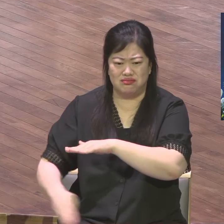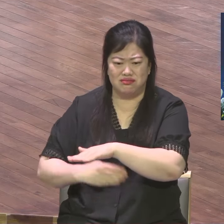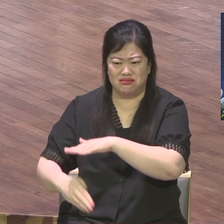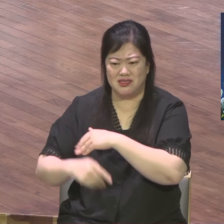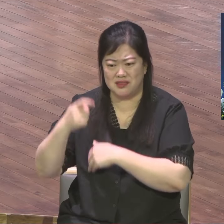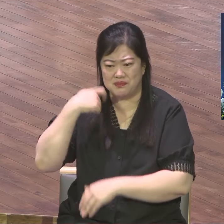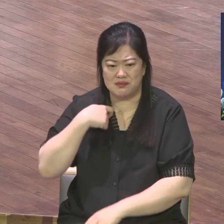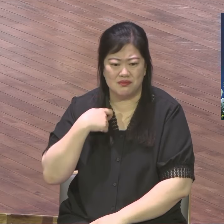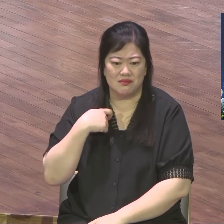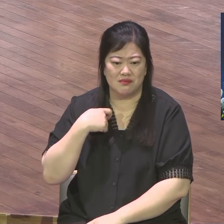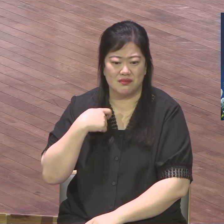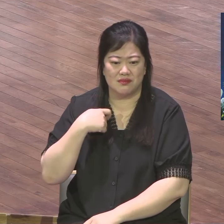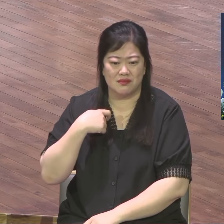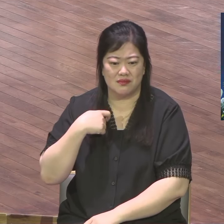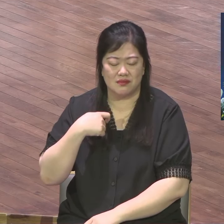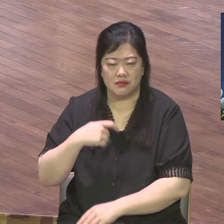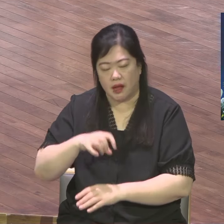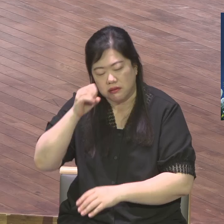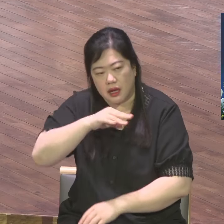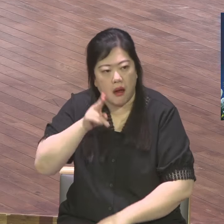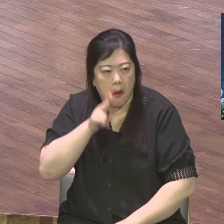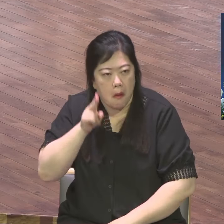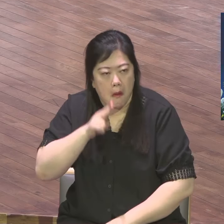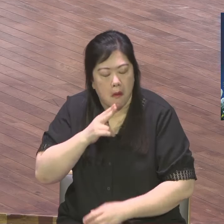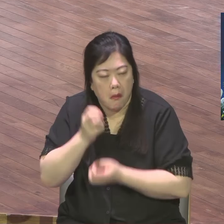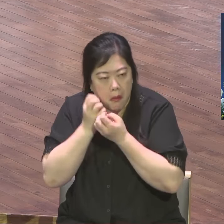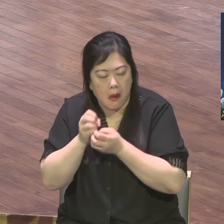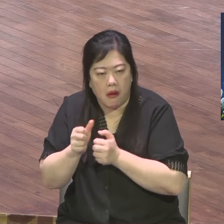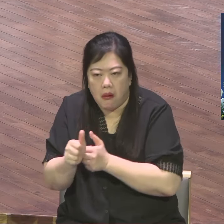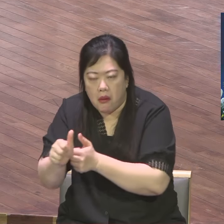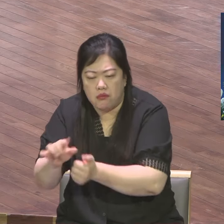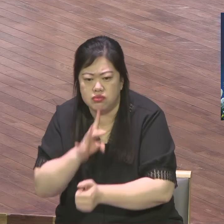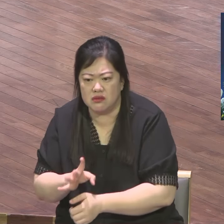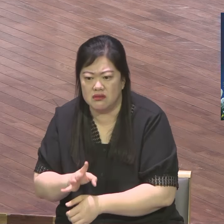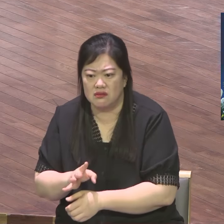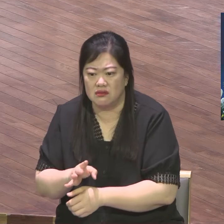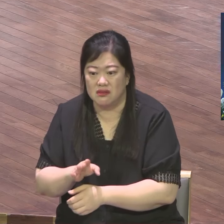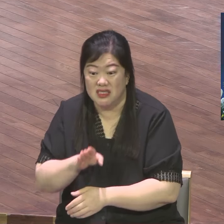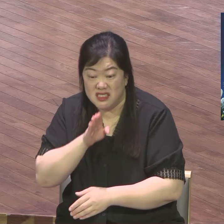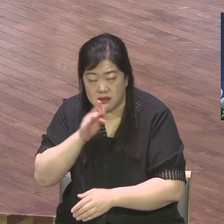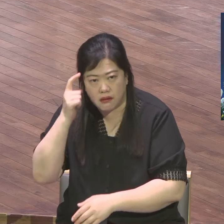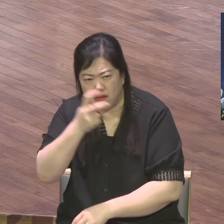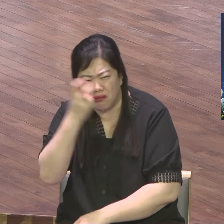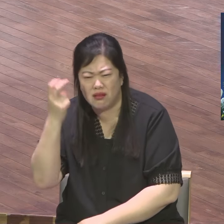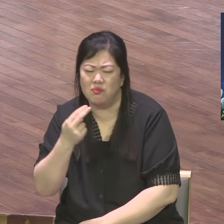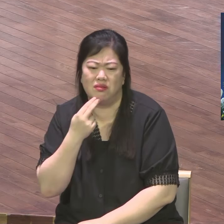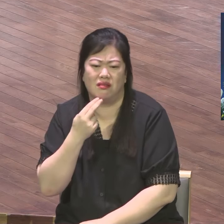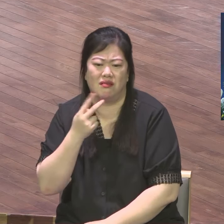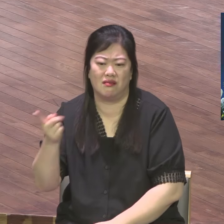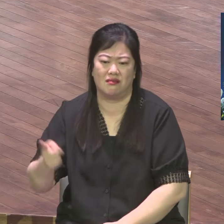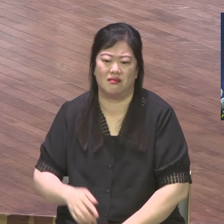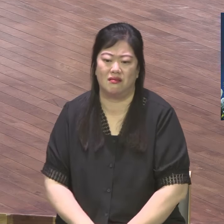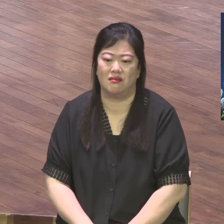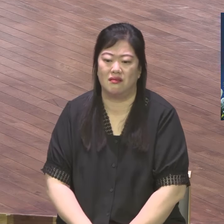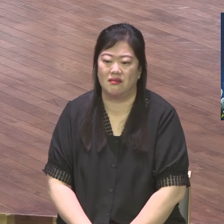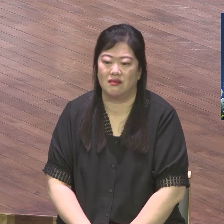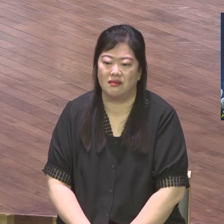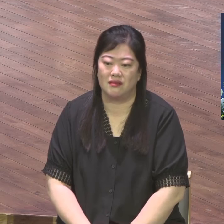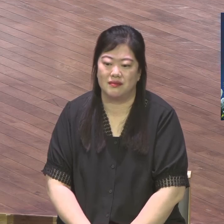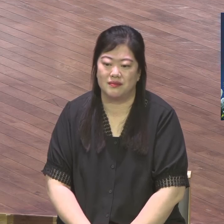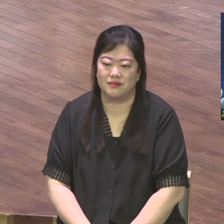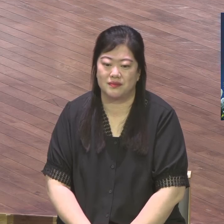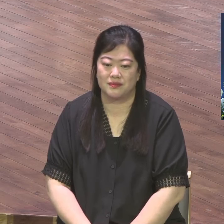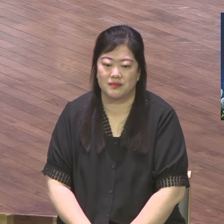얼마나 참 머리가 나쁜지 몰라. 엄청. 그러니까 하나님이 안 믿는 사람들은 머리가 엄청 나빠.